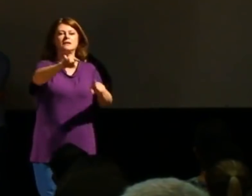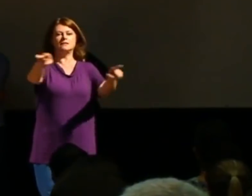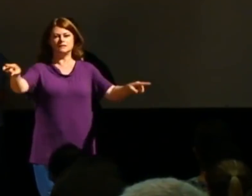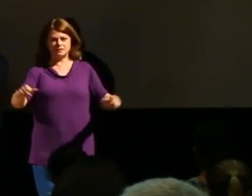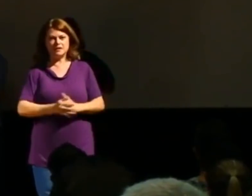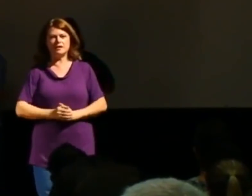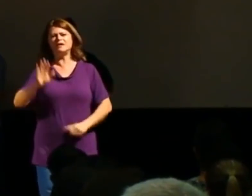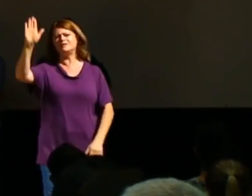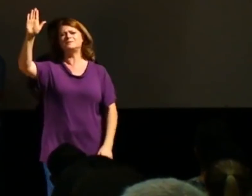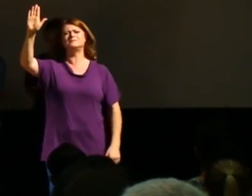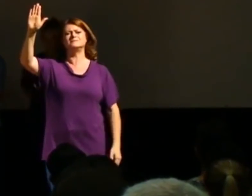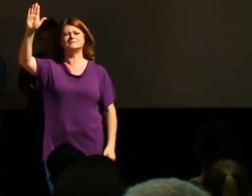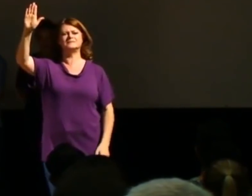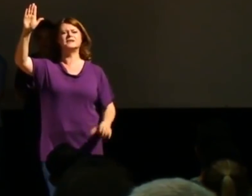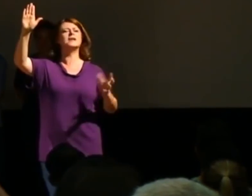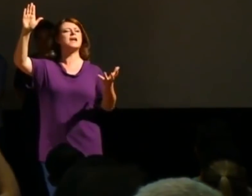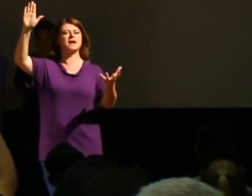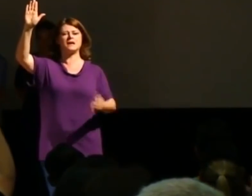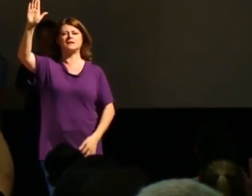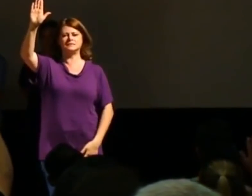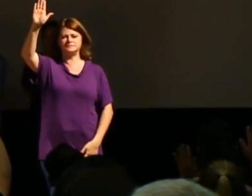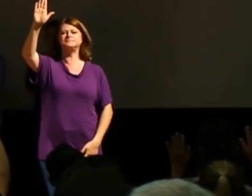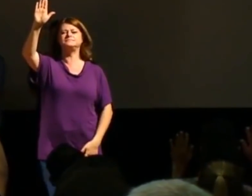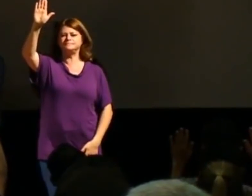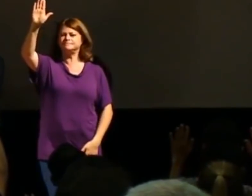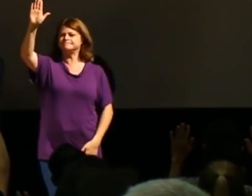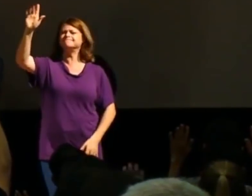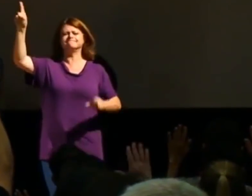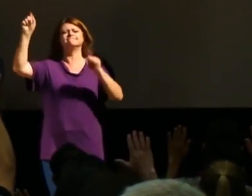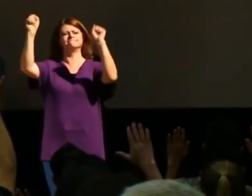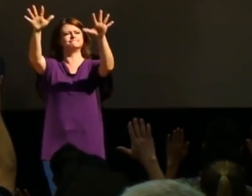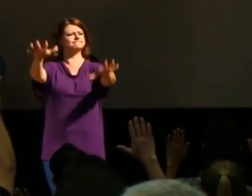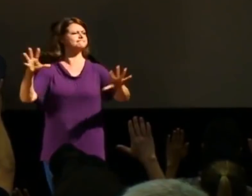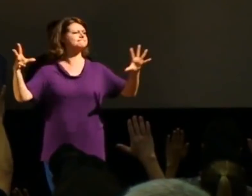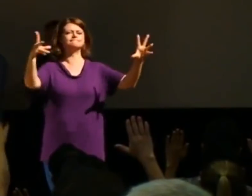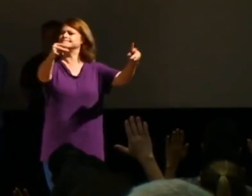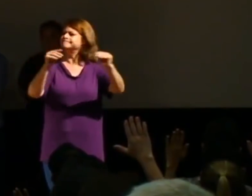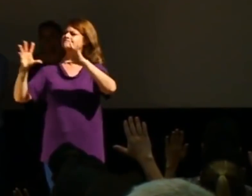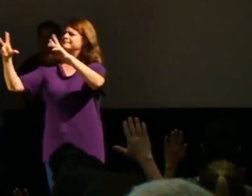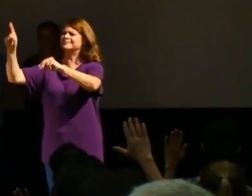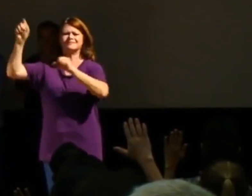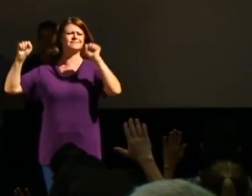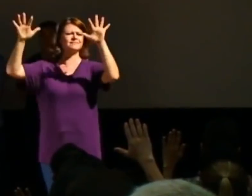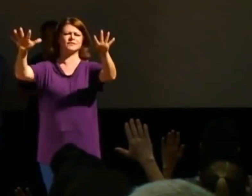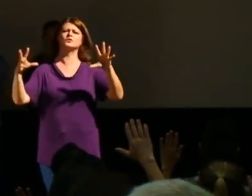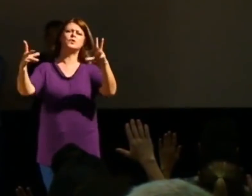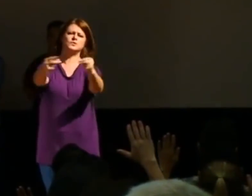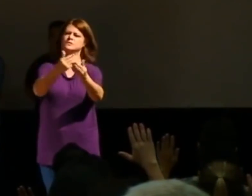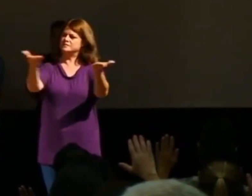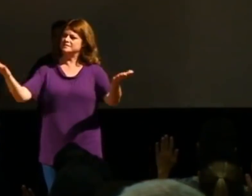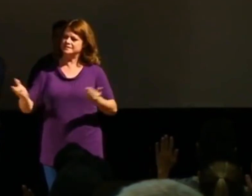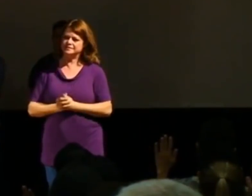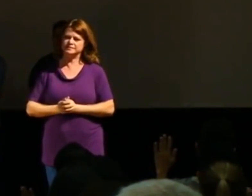no seu lugar, só levante sua mão, eu quero. Eu preciso que Deus toque. Deus abençoe todos vocês. Deus abençoe todos vocês, querido. Diga